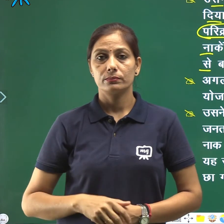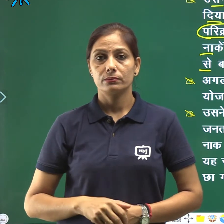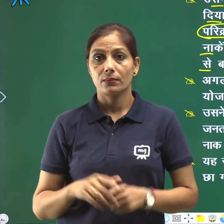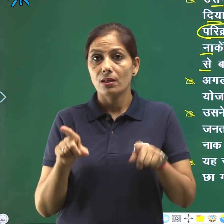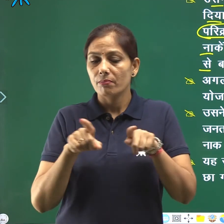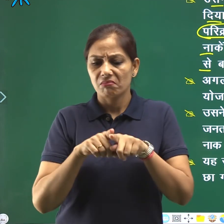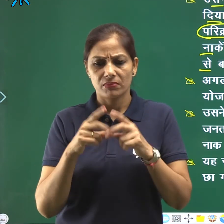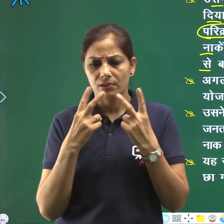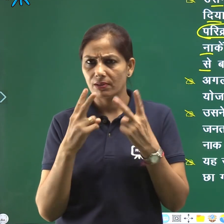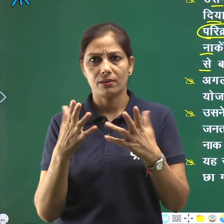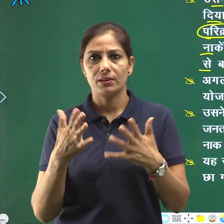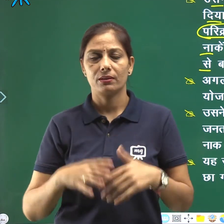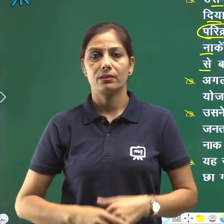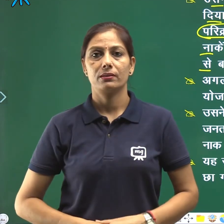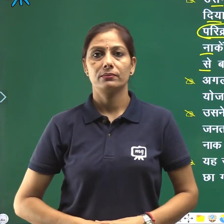नहीं मिलती।